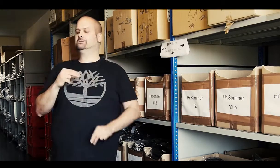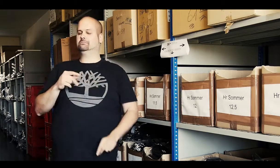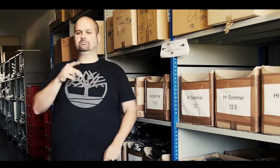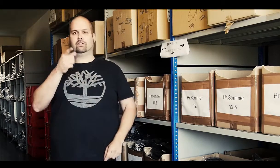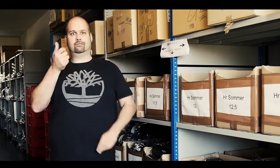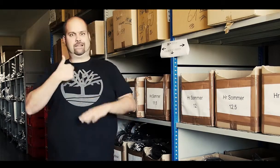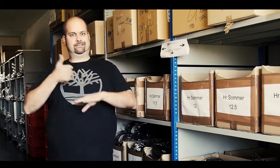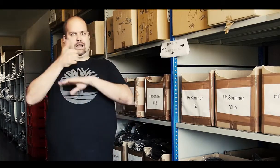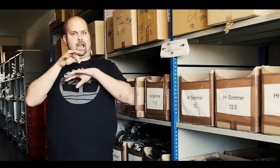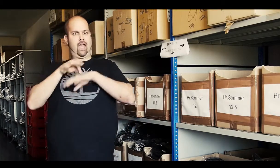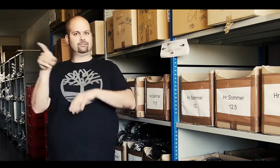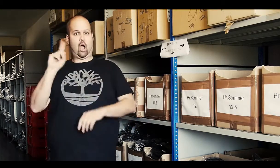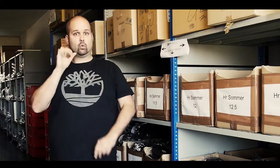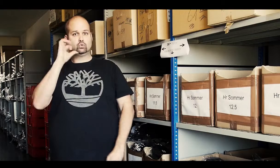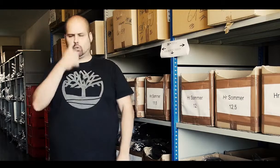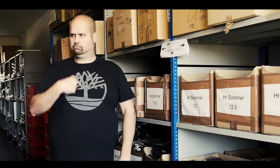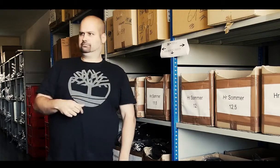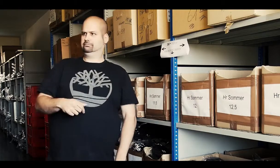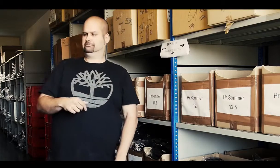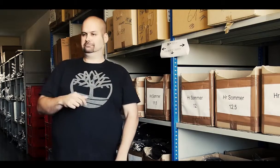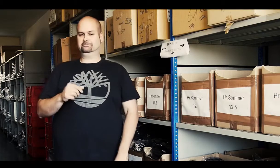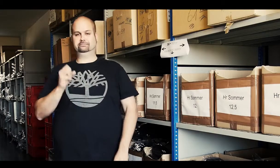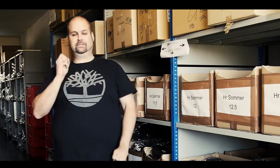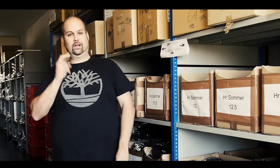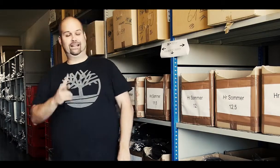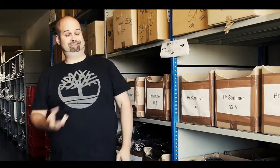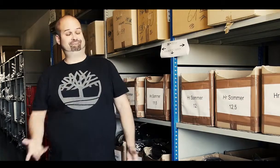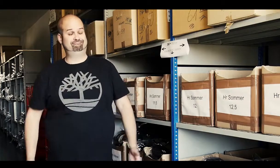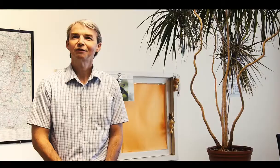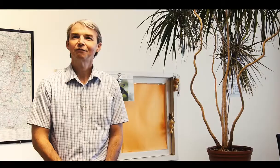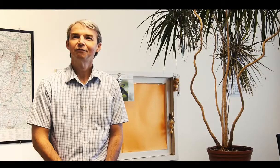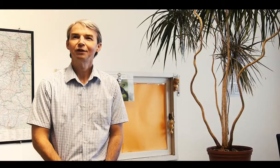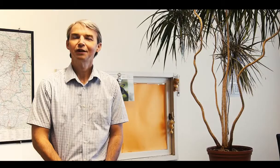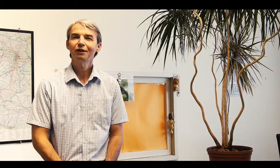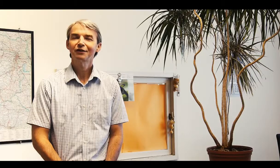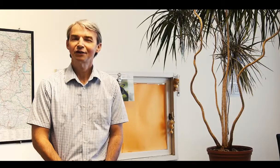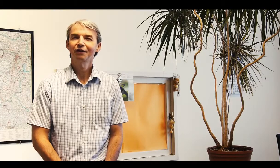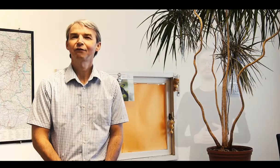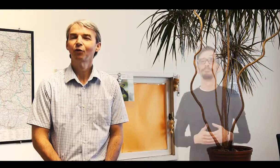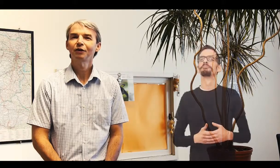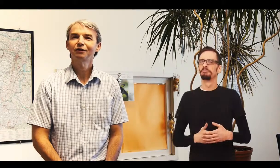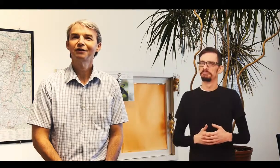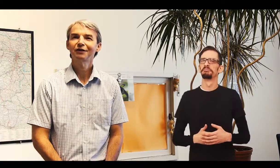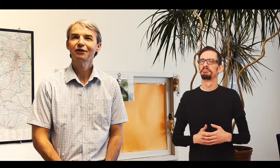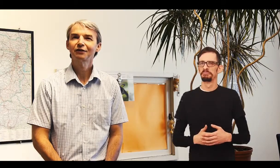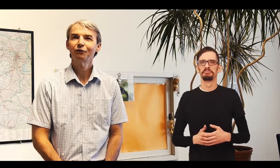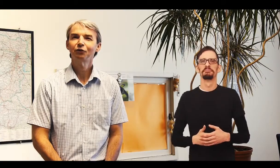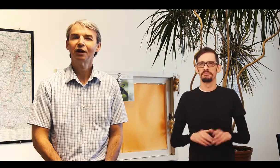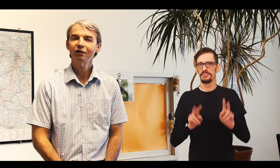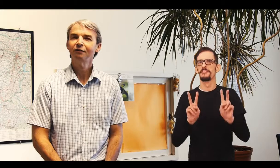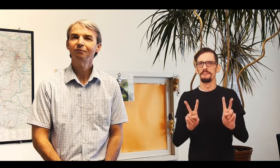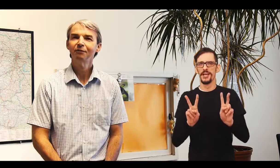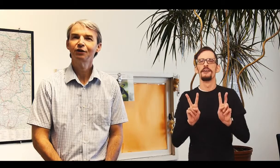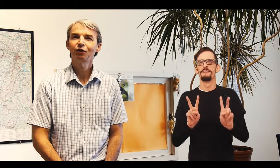gleich mit einem Guten Morgen in Gebärdensprache begrüßt. Ich bin wirklich sehr gefreut, dass von allen meinen